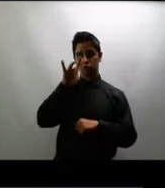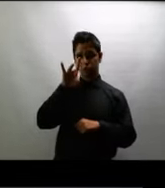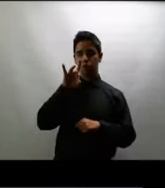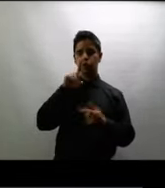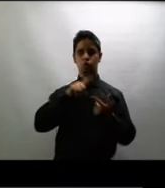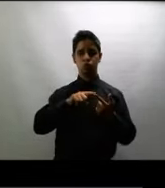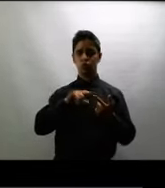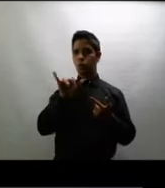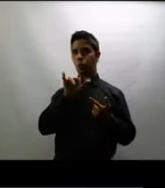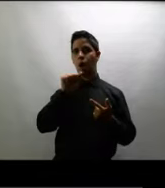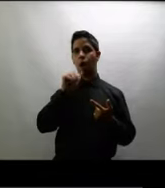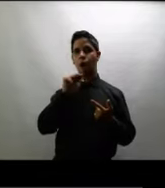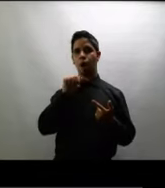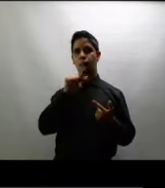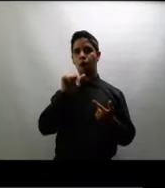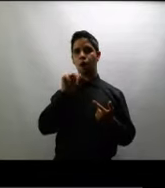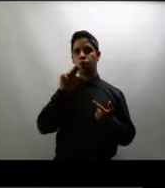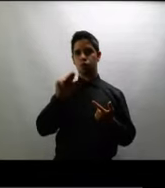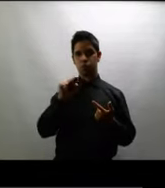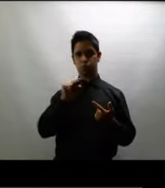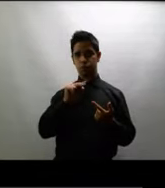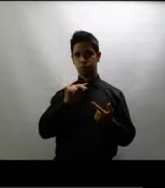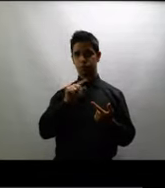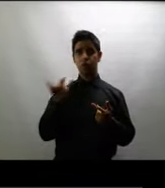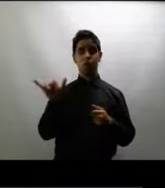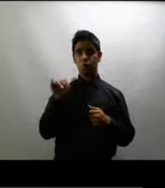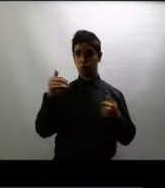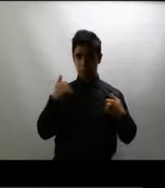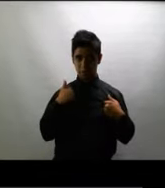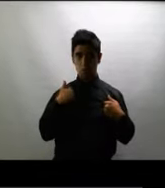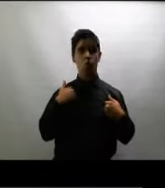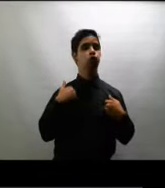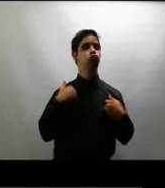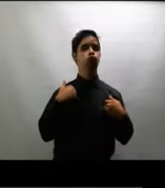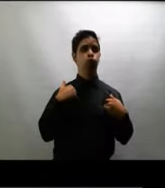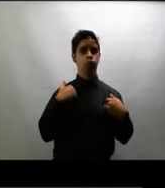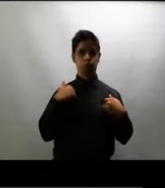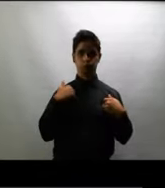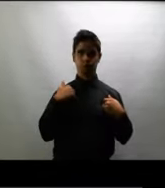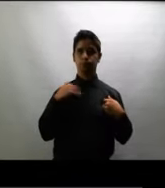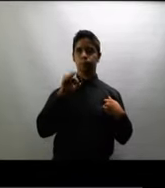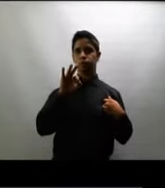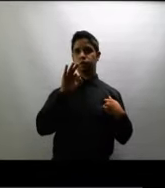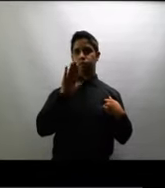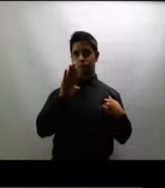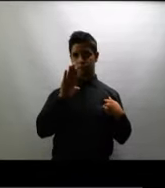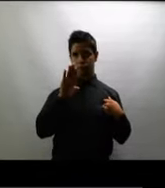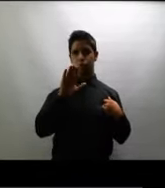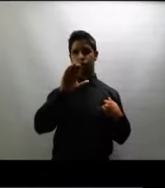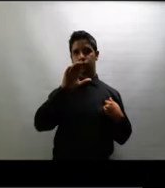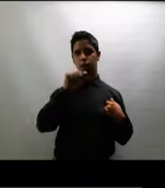En iTunes nos consiguen en Amazon. Uh-huh. Estamos en la página de Facebook de Cafés. Asimismo,